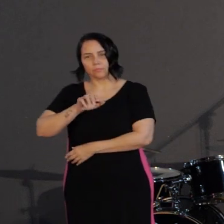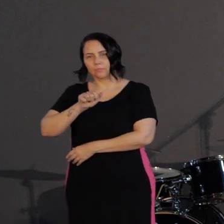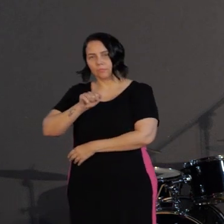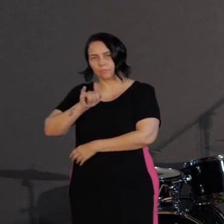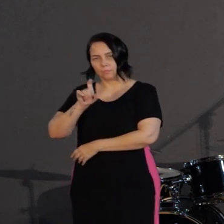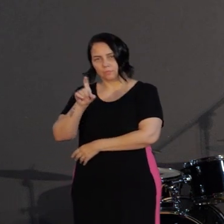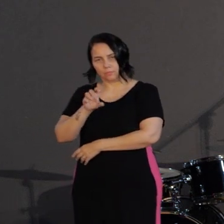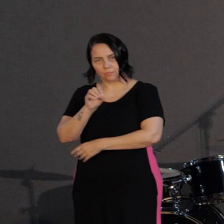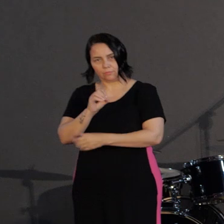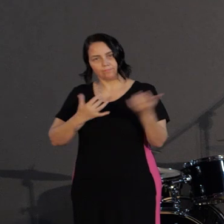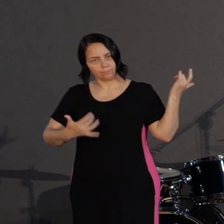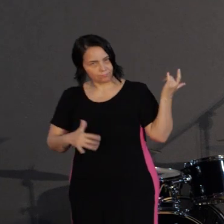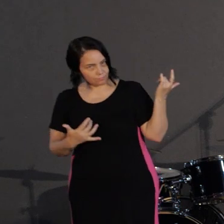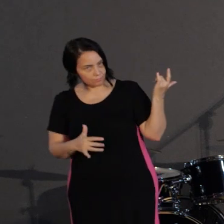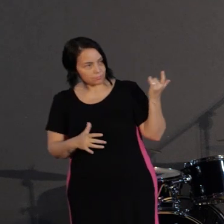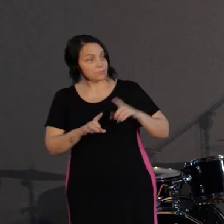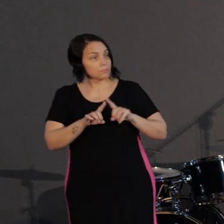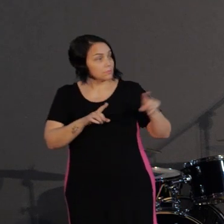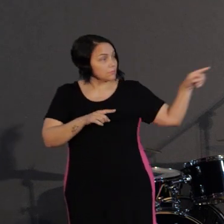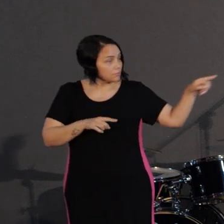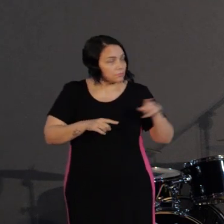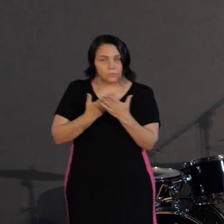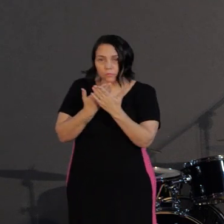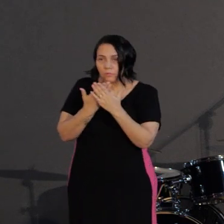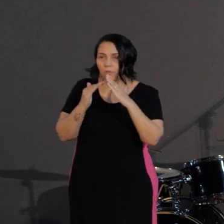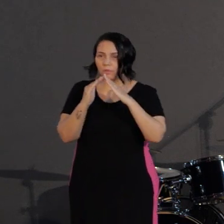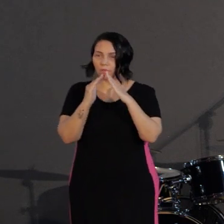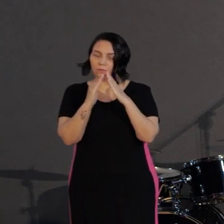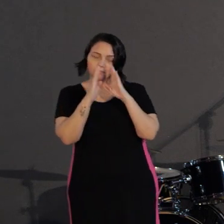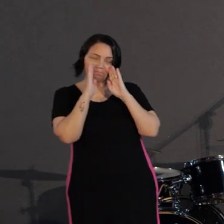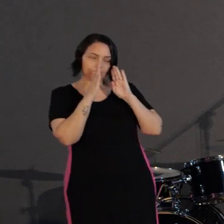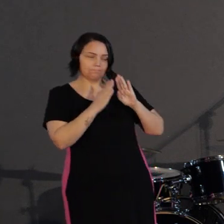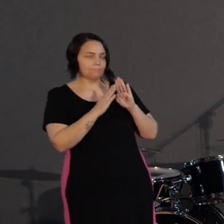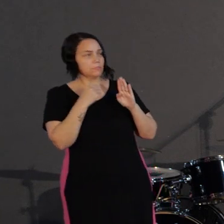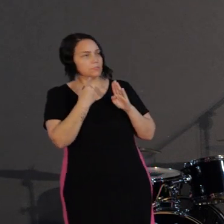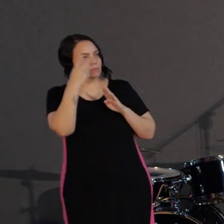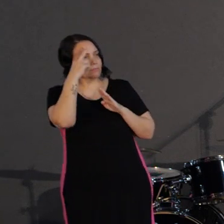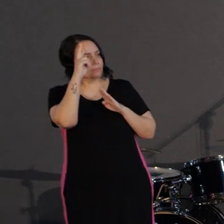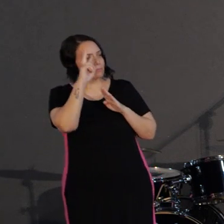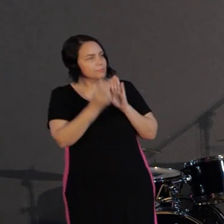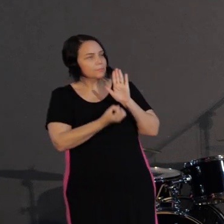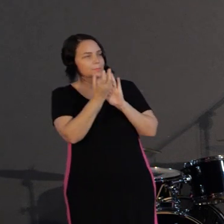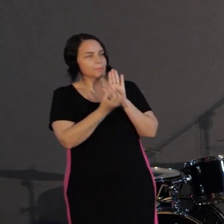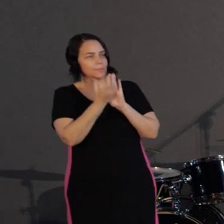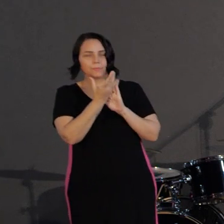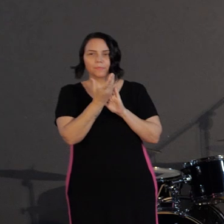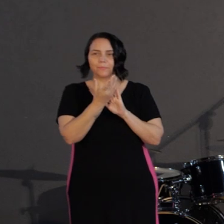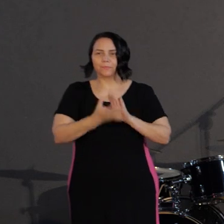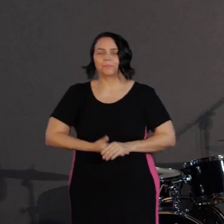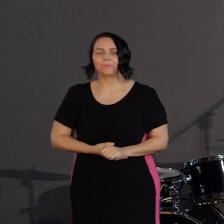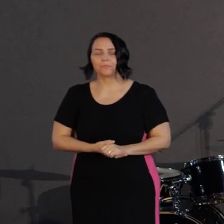Só que como todo mundo aqui estuda muito bem em casa, a gente acabou ampliando essa história e a gente agora fez... A gente criou um